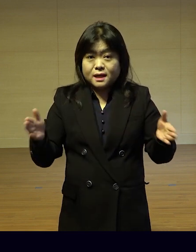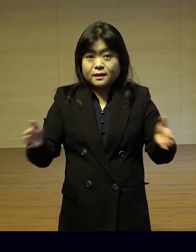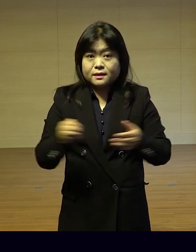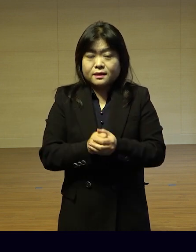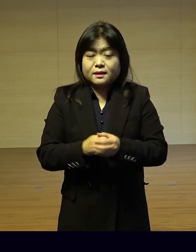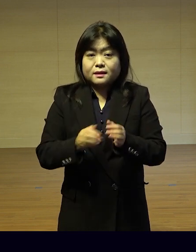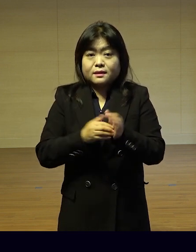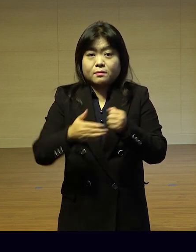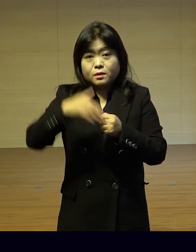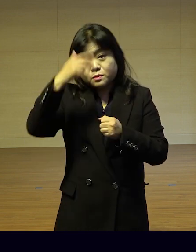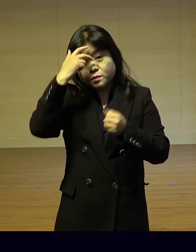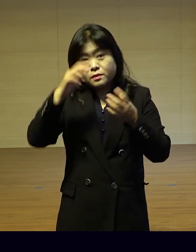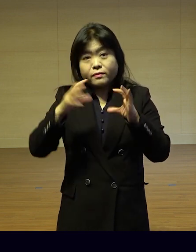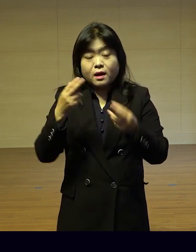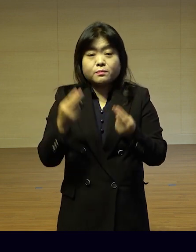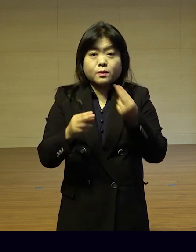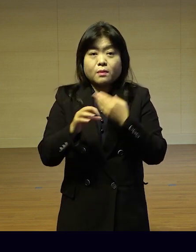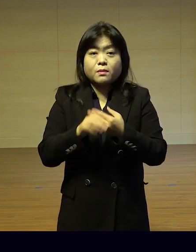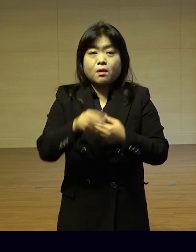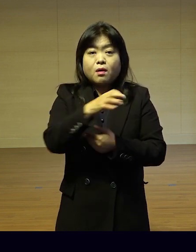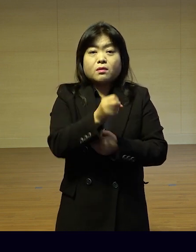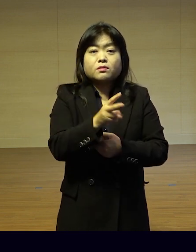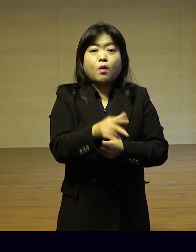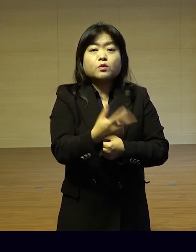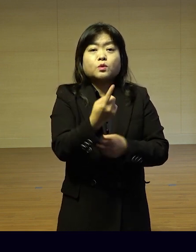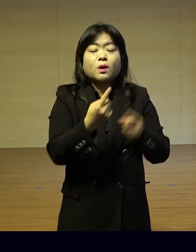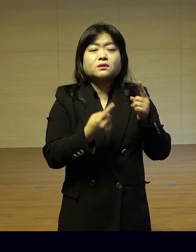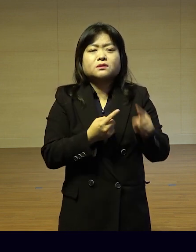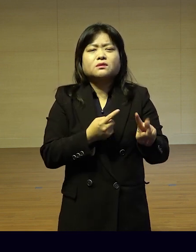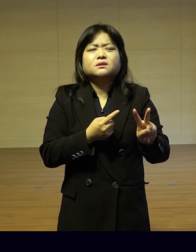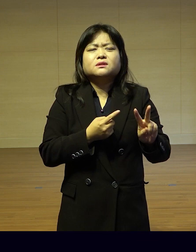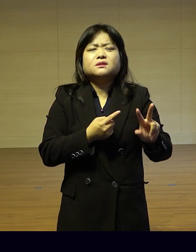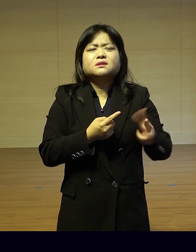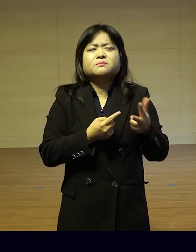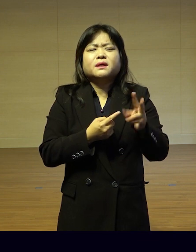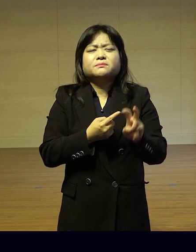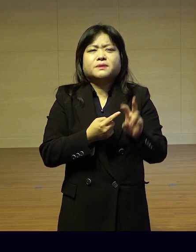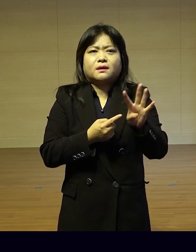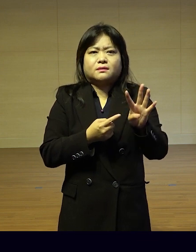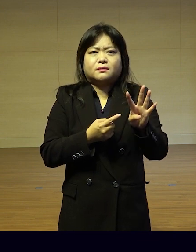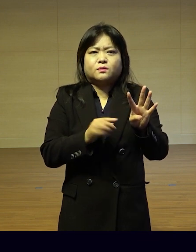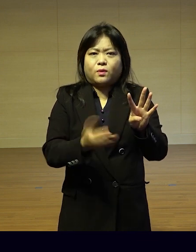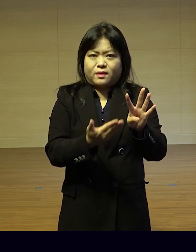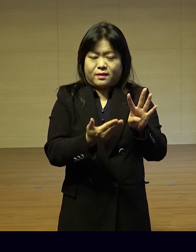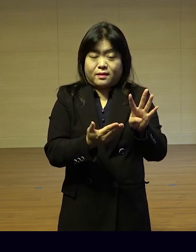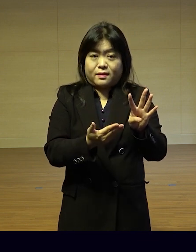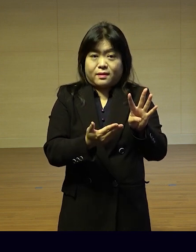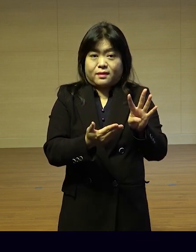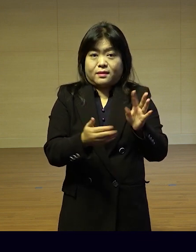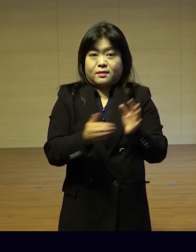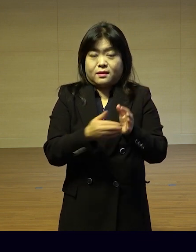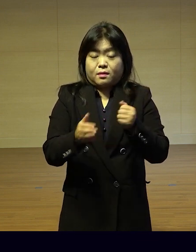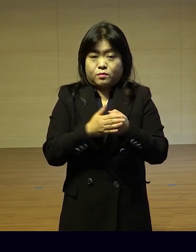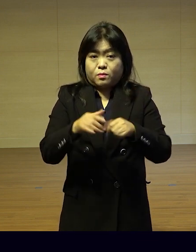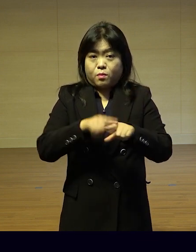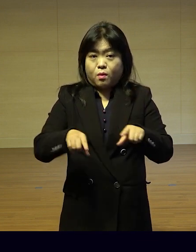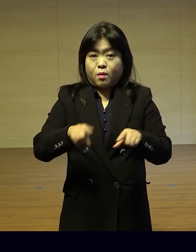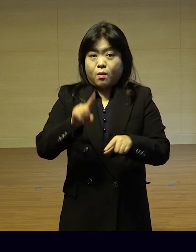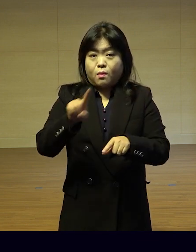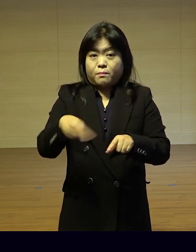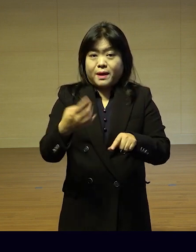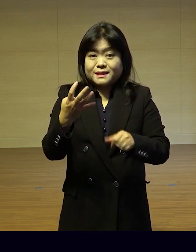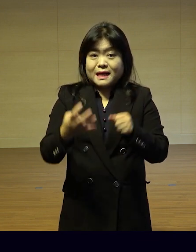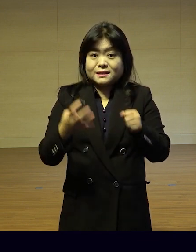조선시대에 대비를 한다면은 영조 원년이 1724년에 해당됩니다. 그래서 대체로